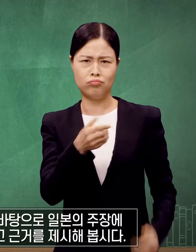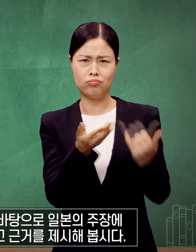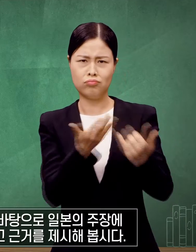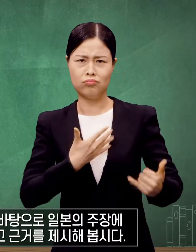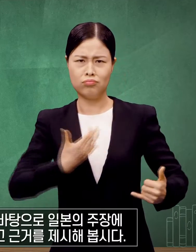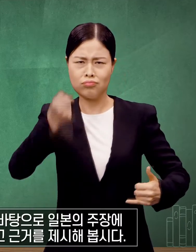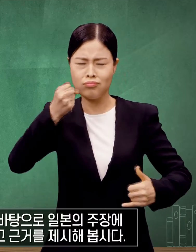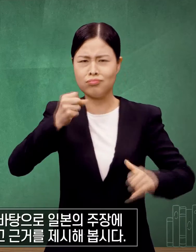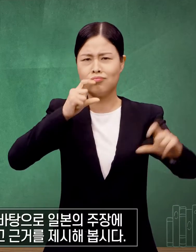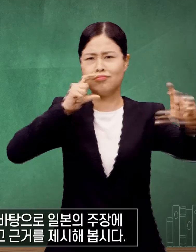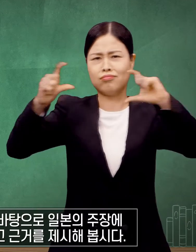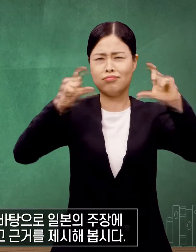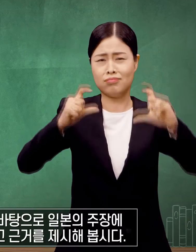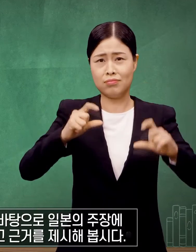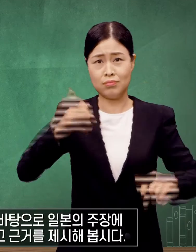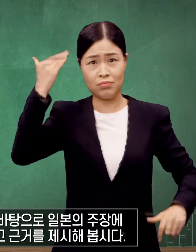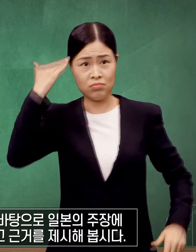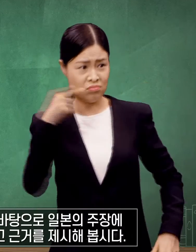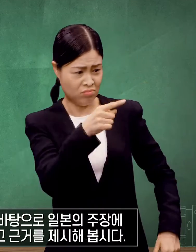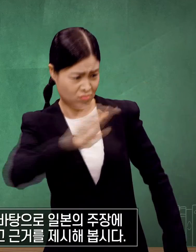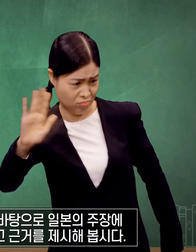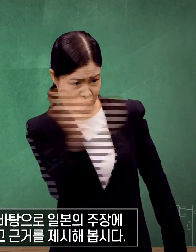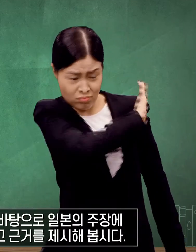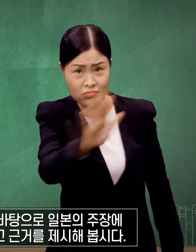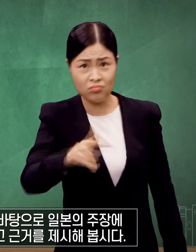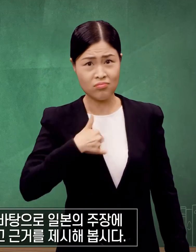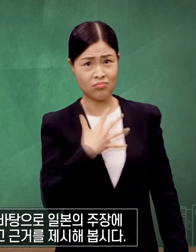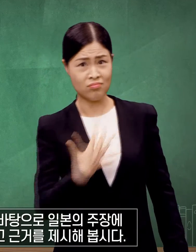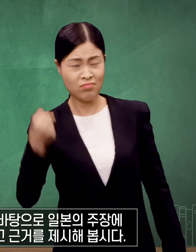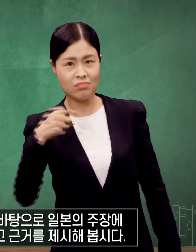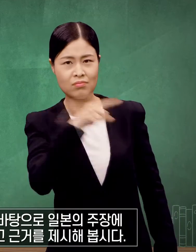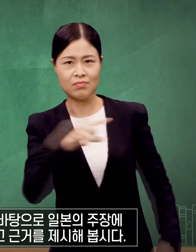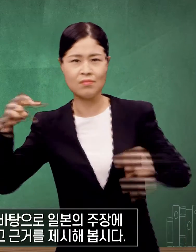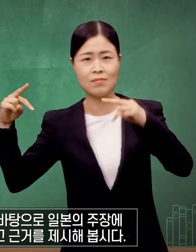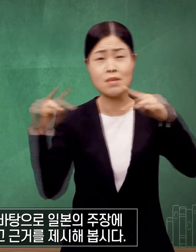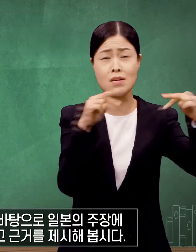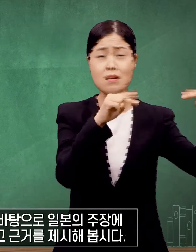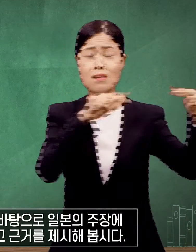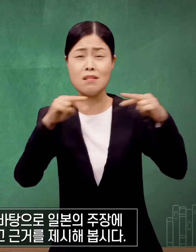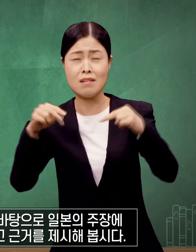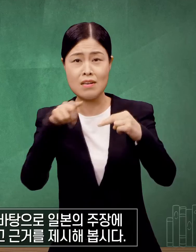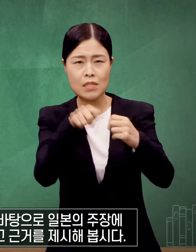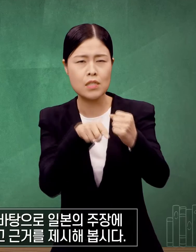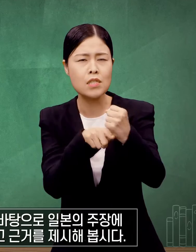반박할 우리의 주장을 토론하고 근거를 제시해 봅시다.